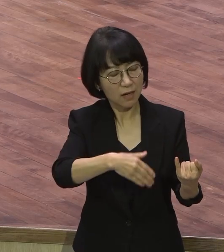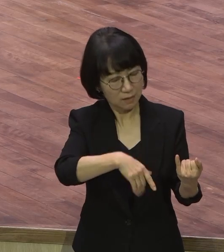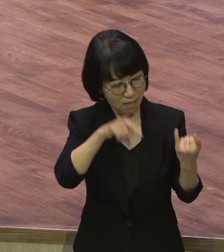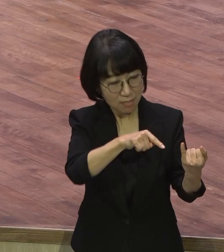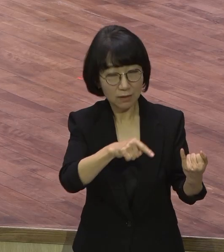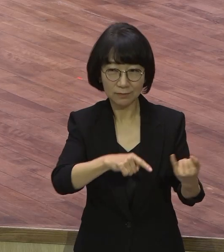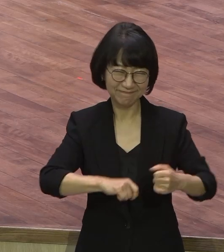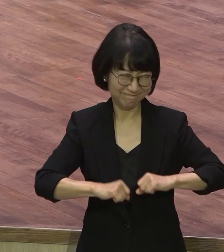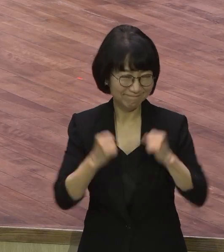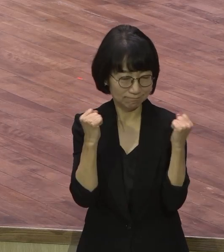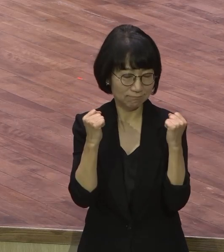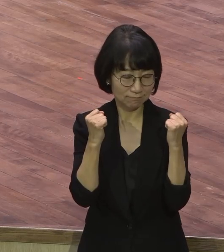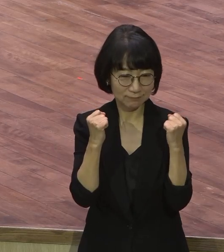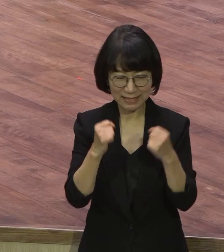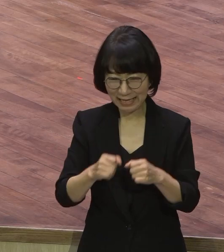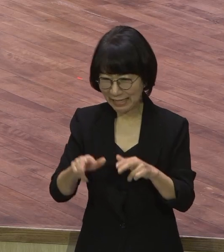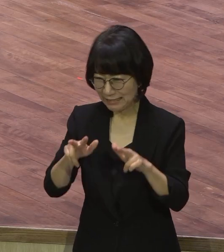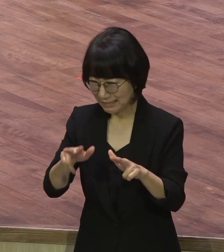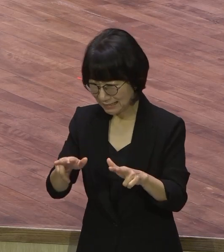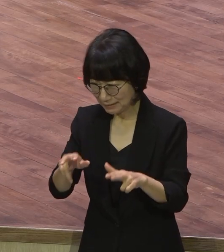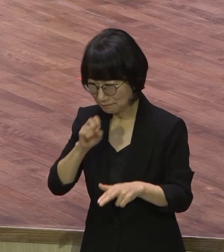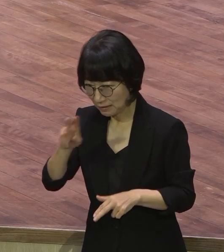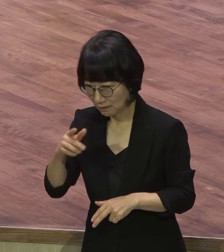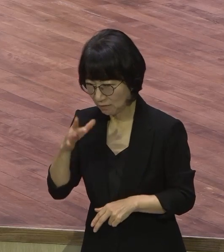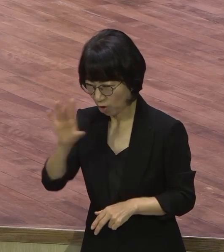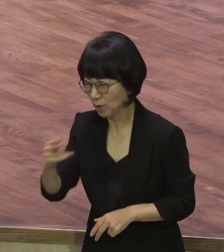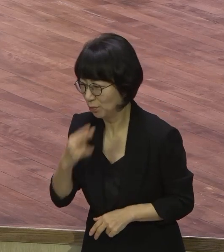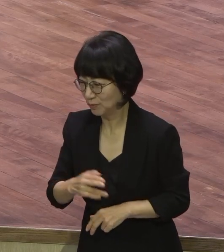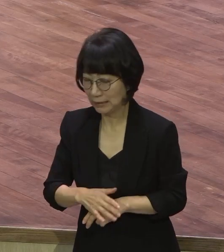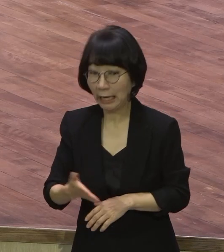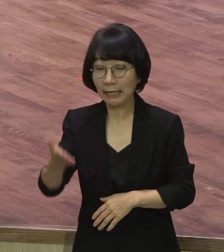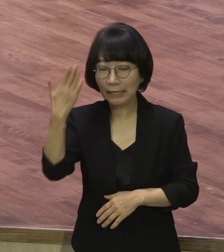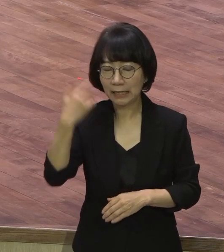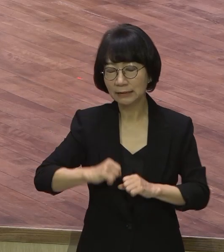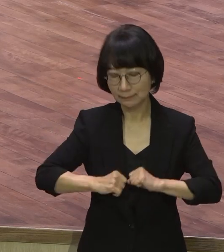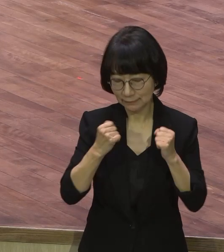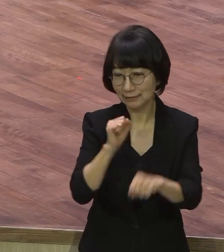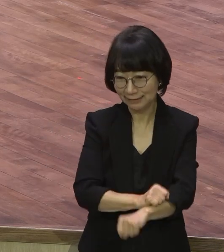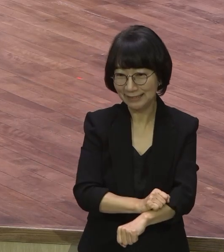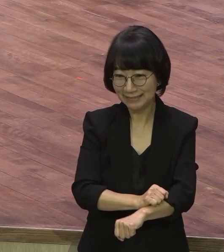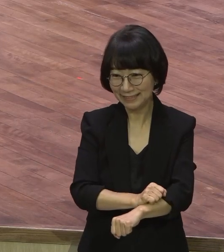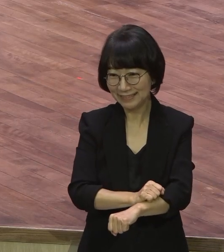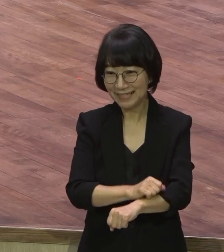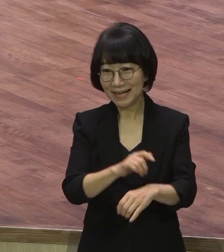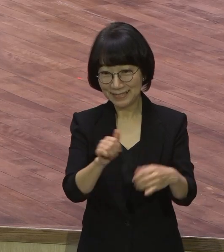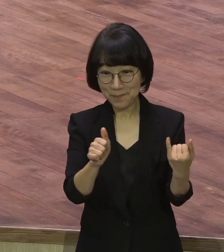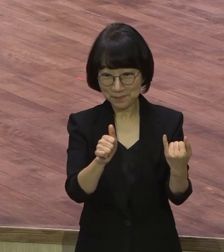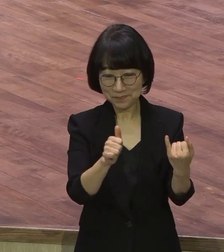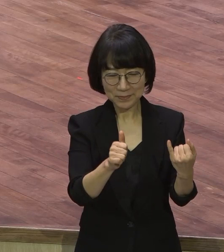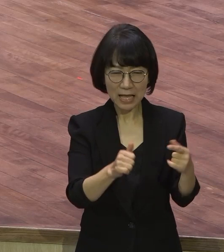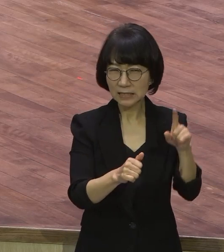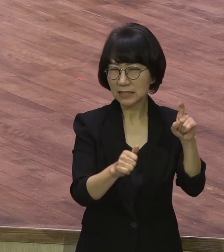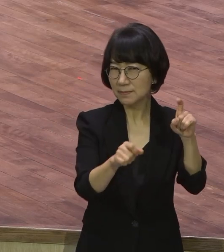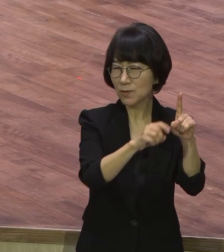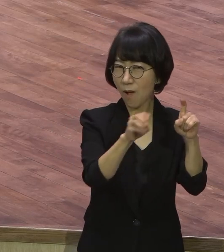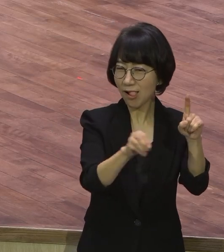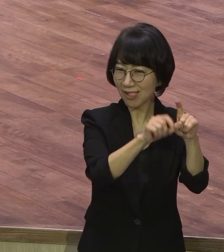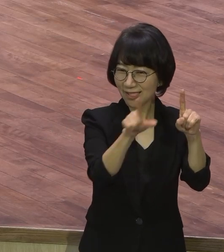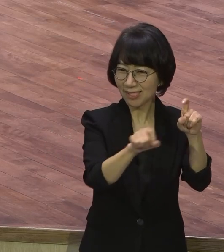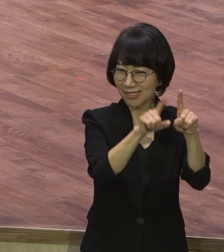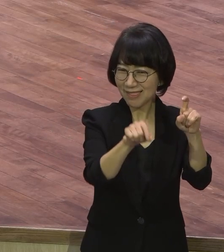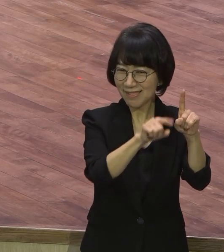복잡했지요. 근데 그때는 그렇게 갔다니까 비가 11일 말 눈이 확 비가 오는데